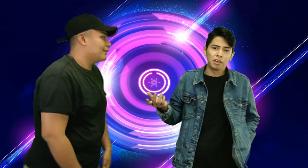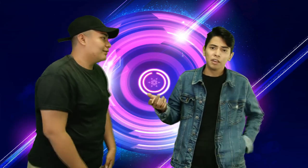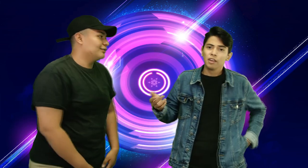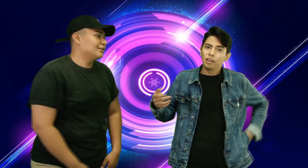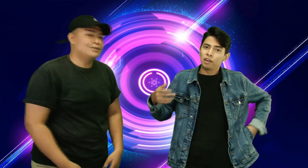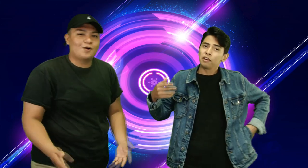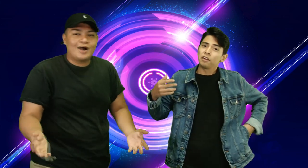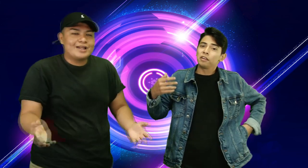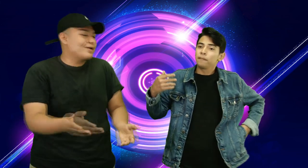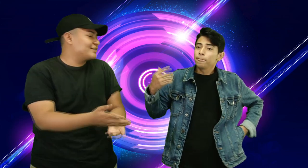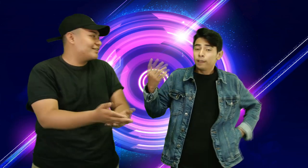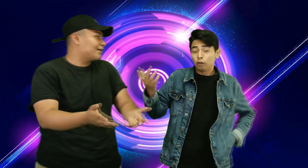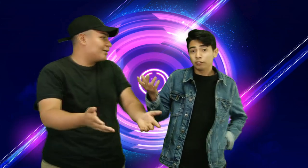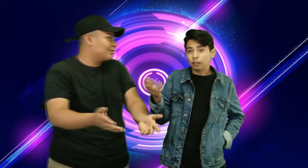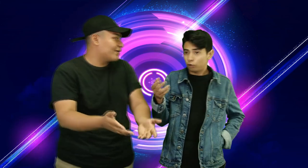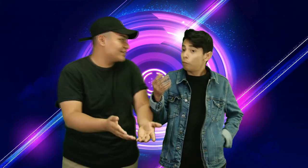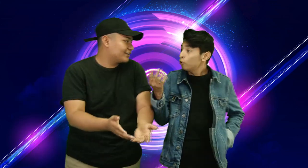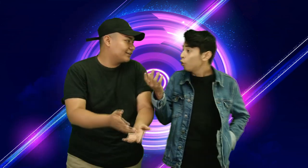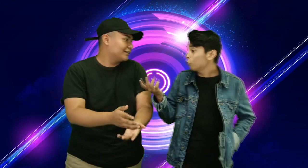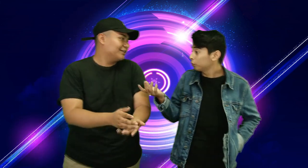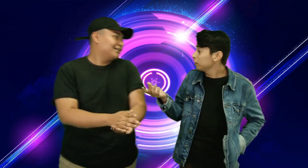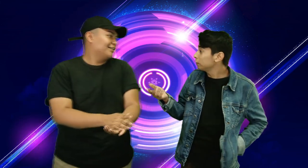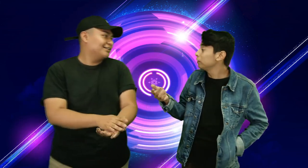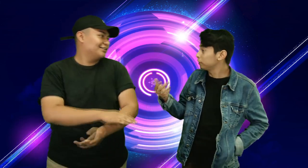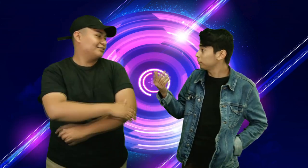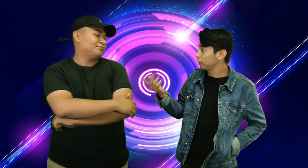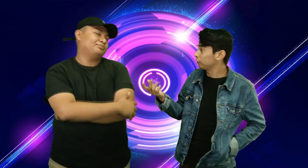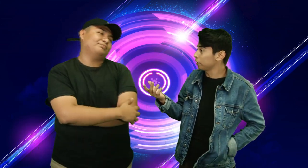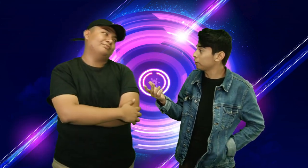no existe existe